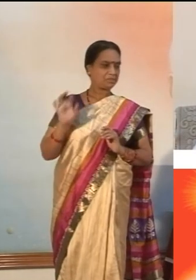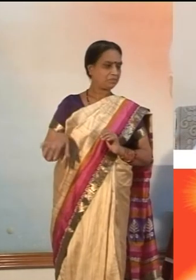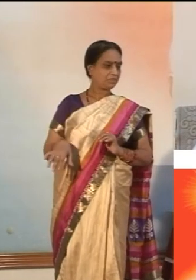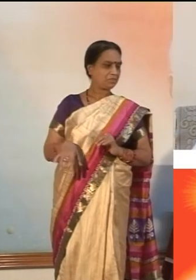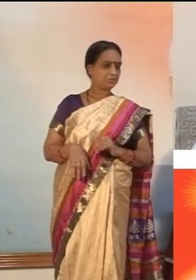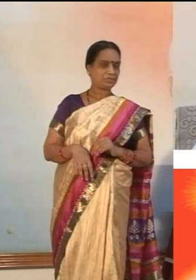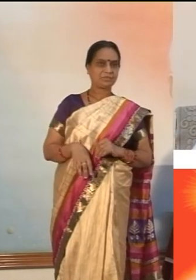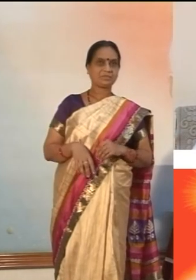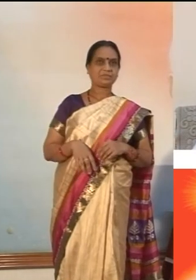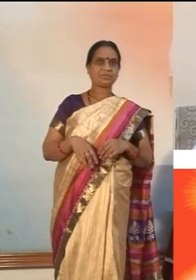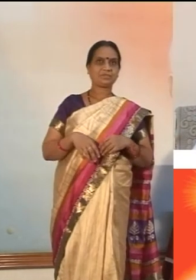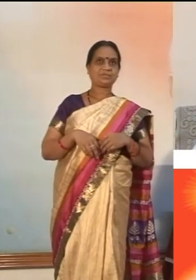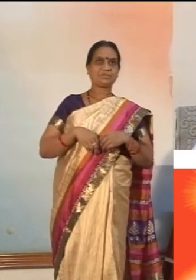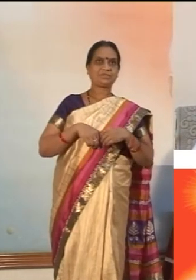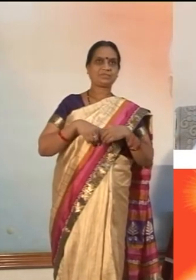सर्व से परे हैं।